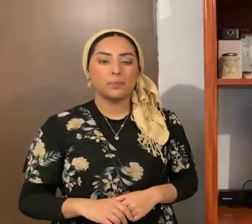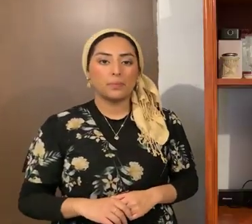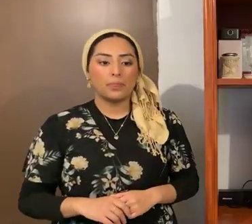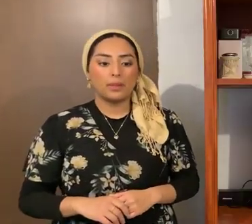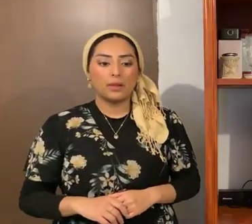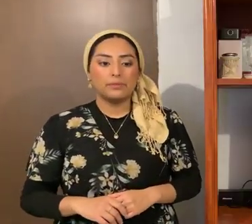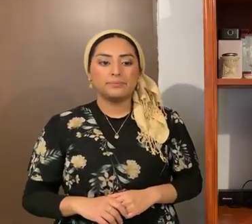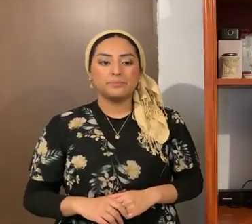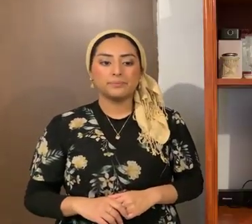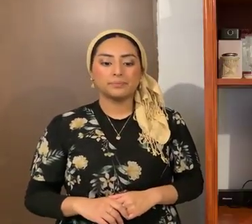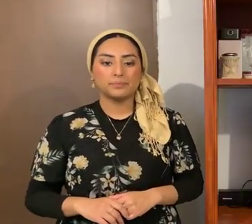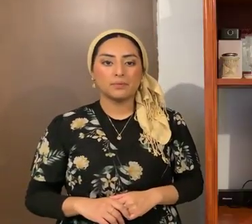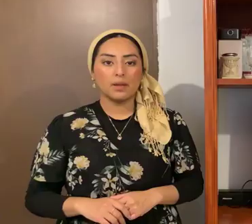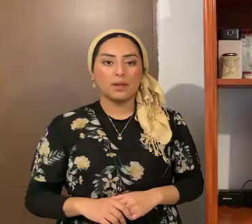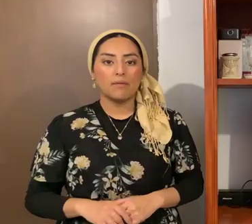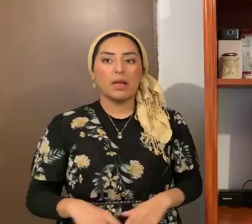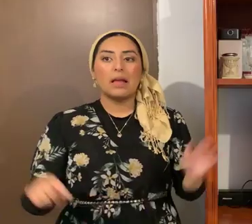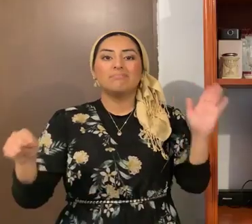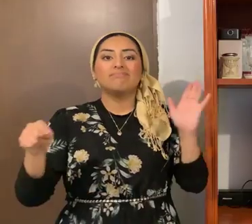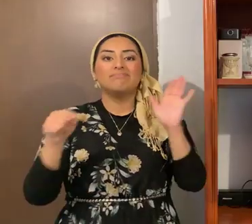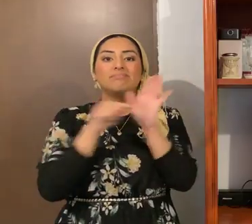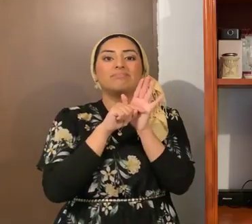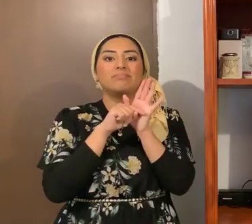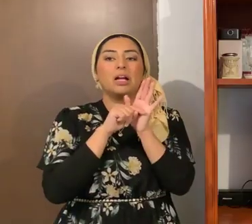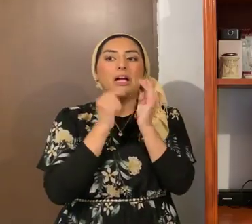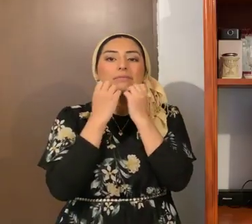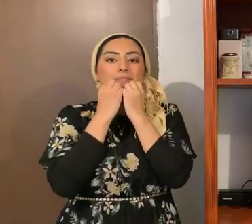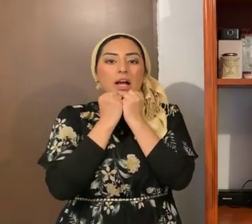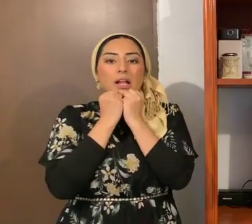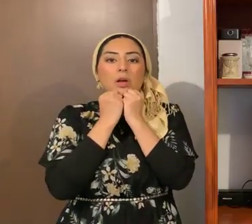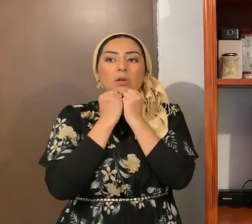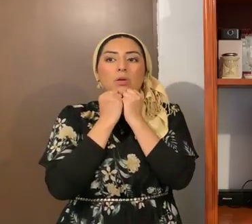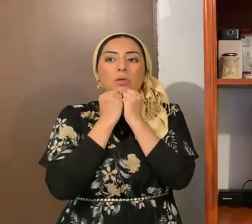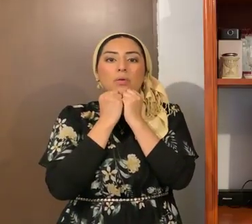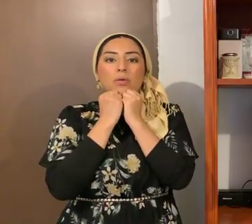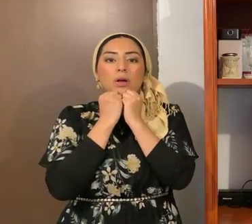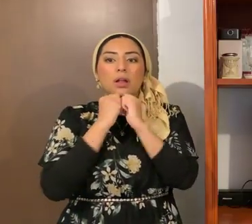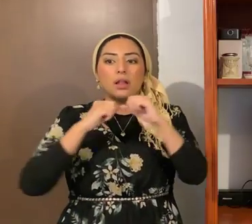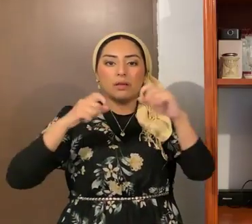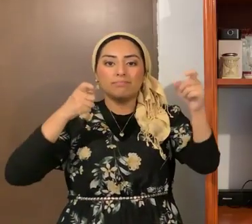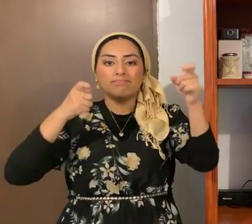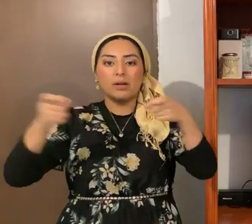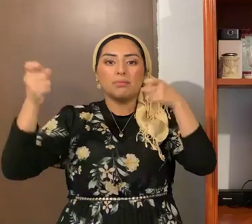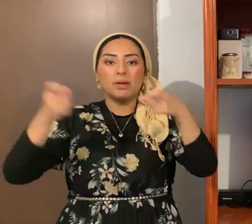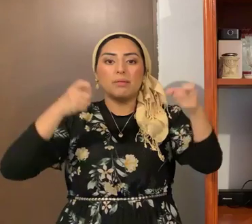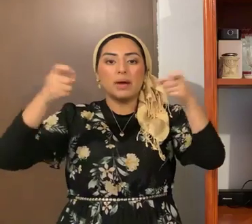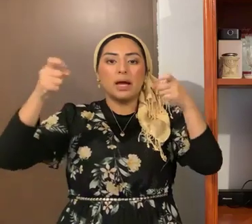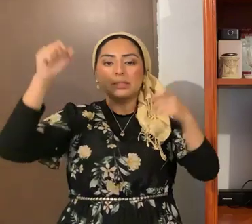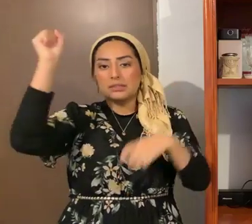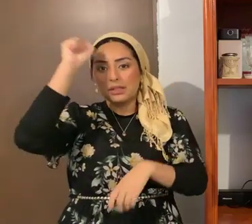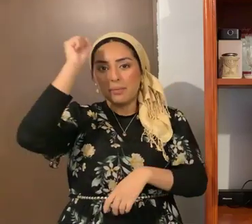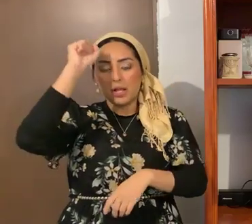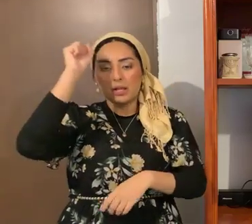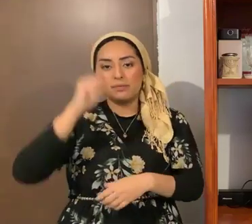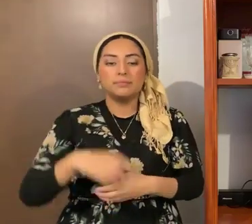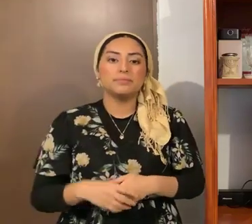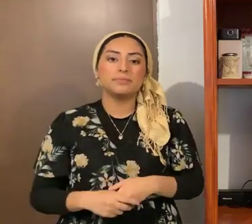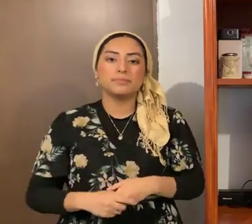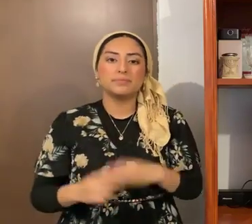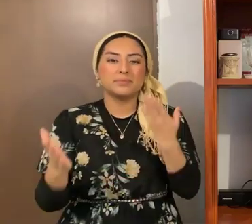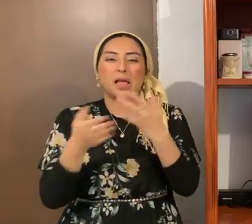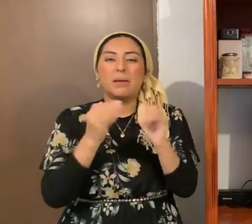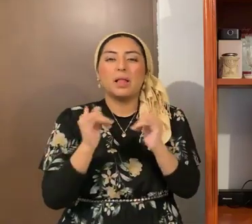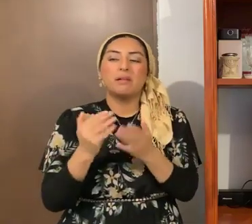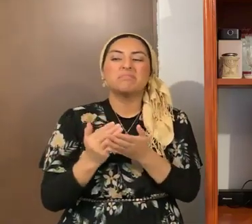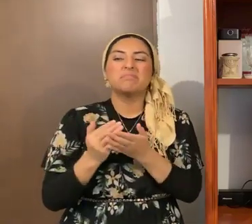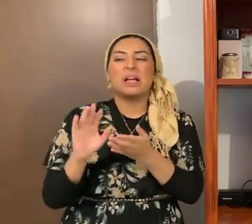restando valor a su liderazgo, o sea, al liderazgo de Samuel. Restando valor a su liderazgo.